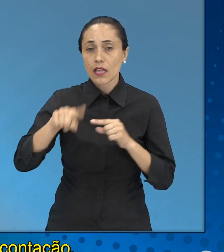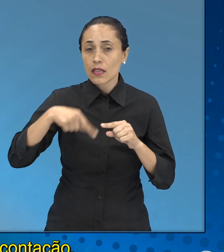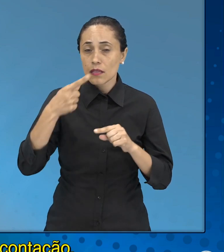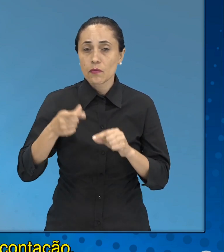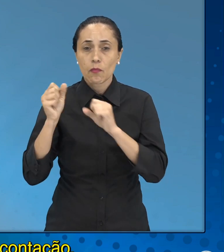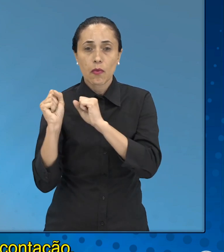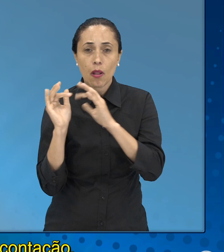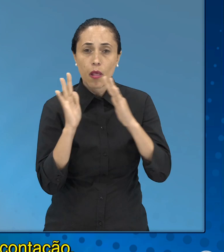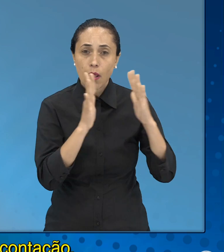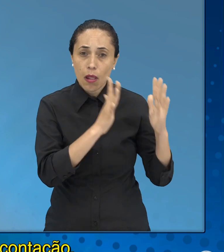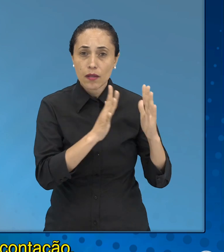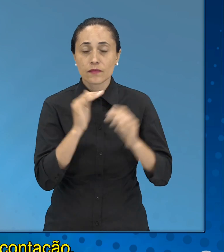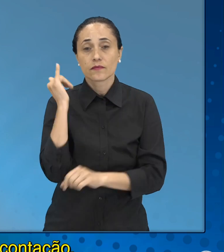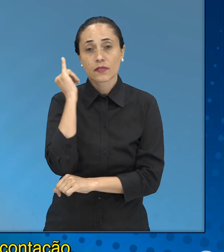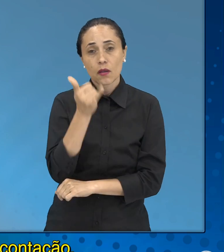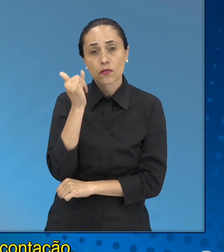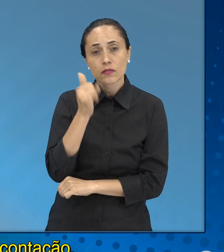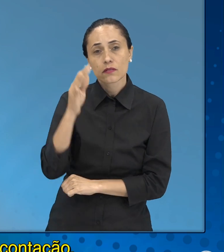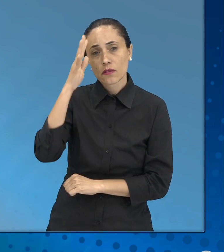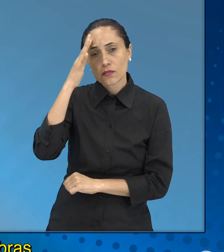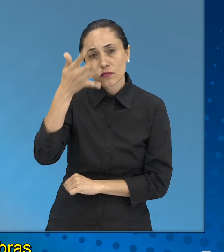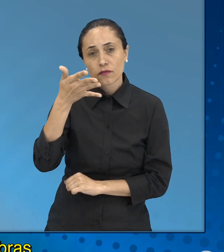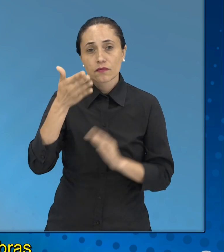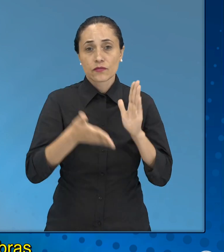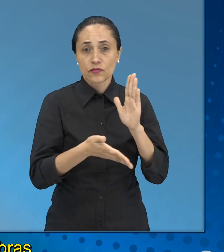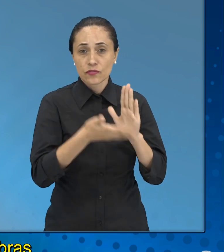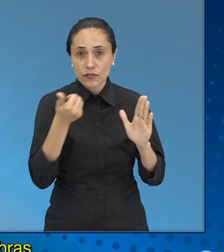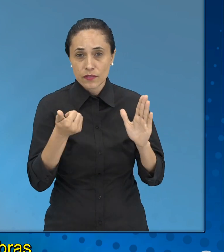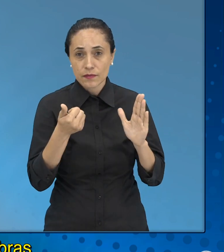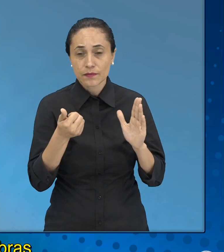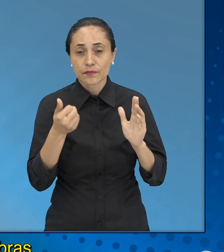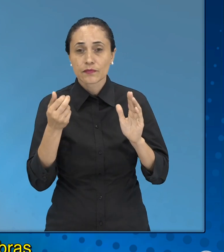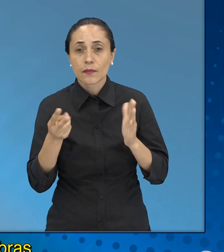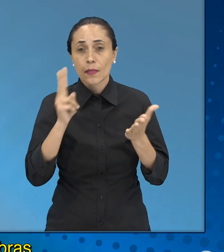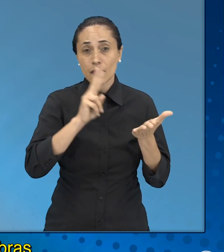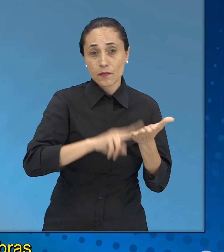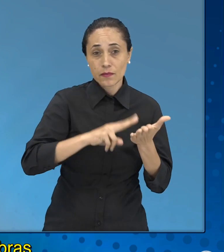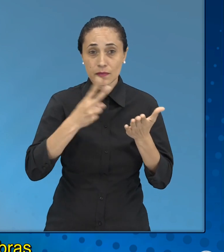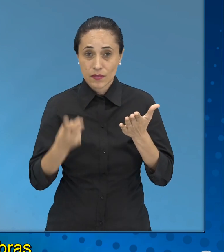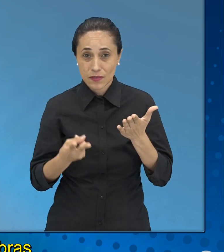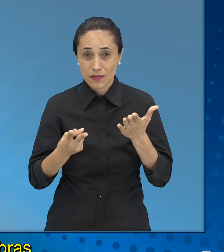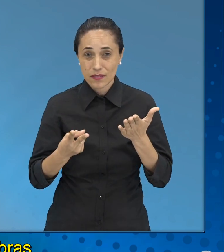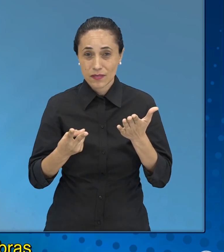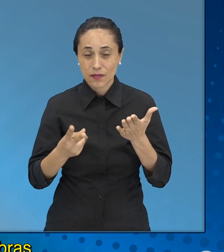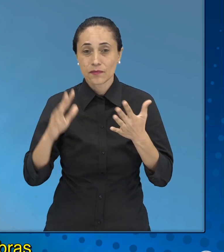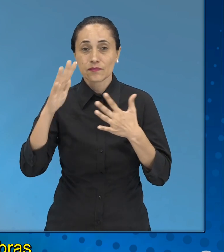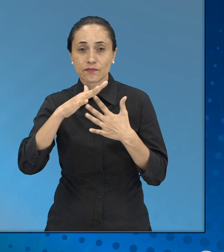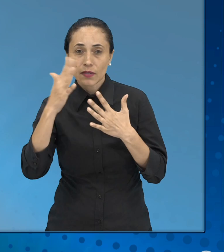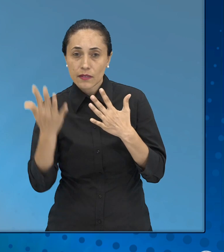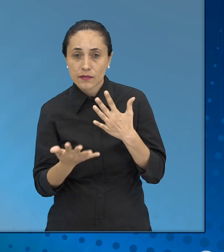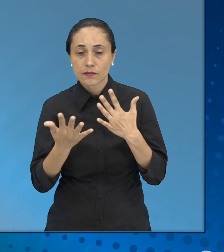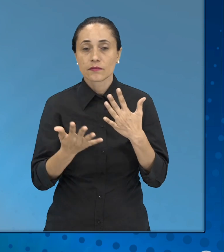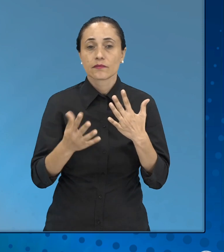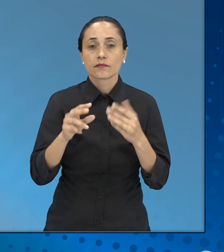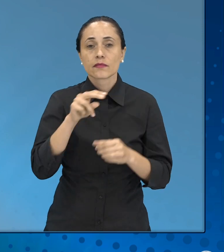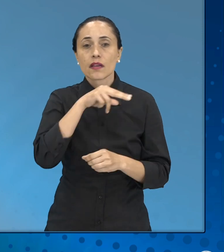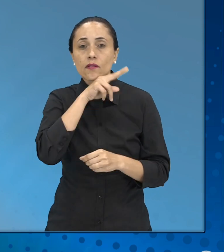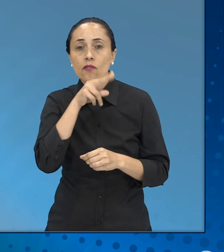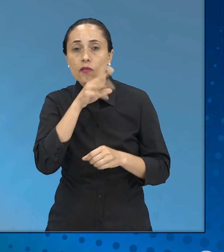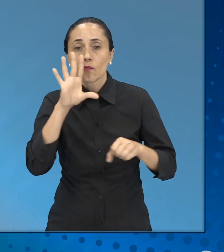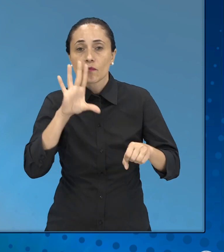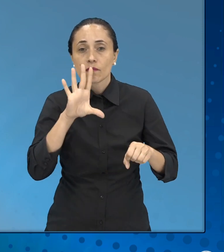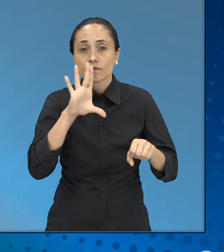contação, decidi omitir o nome da cobra. Ao passar para Libras na tradução da língua-alvo, ficou